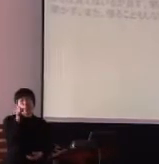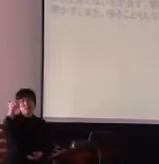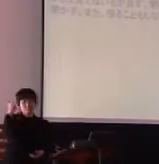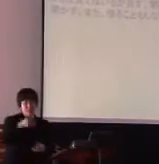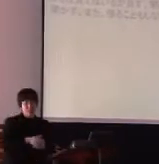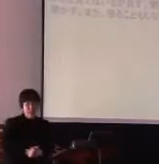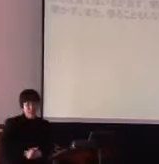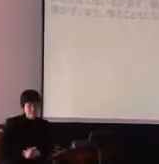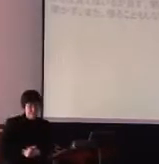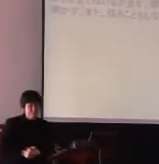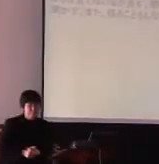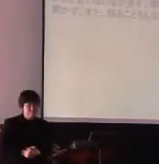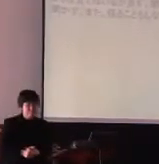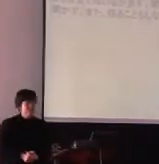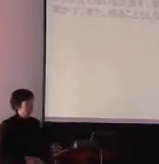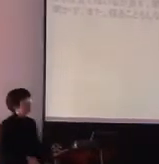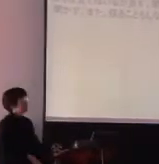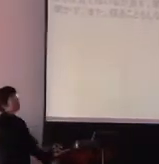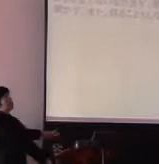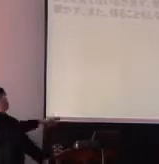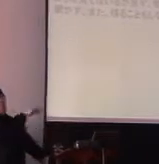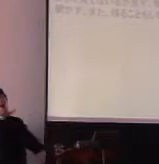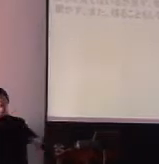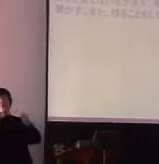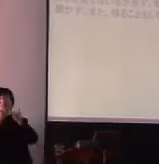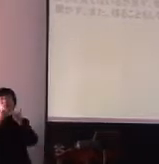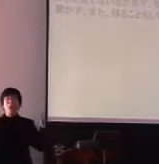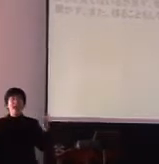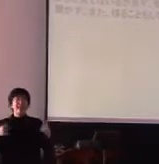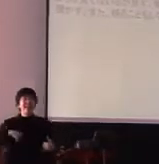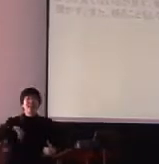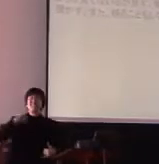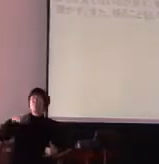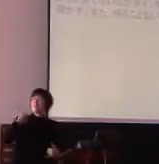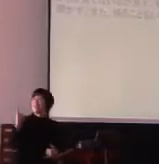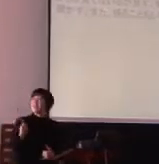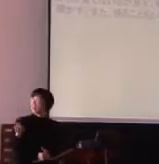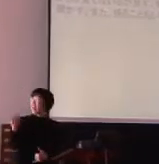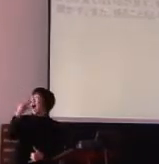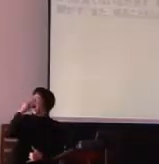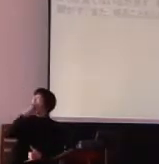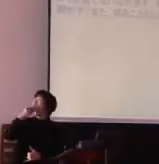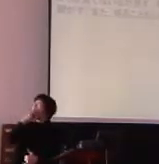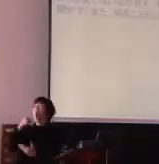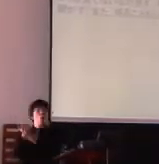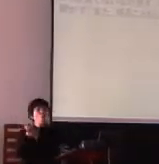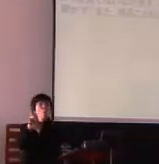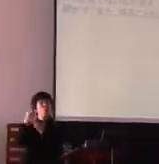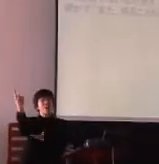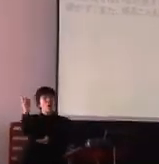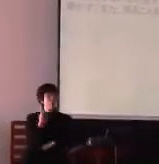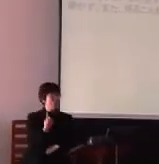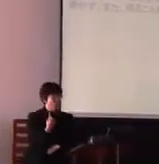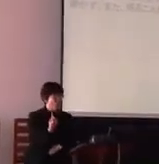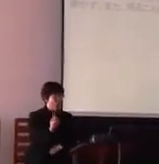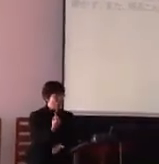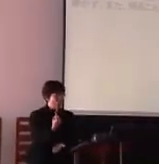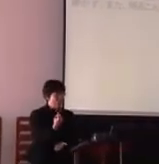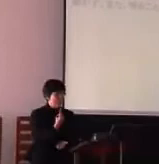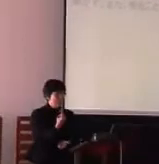みんなの人々は幸せに自分のためにお金を使う、ただ自分の